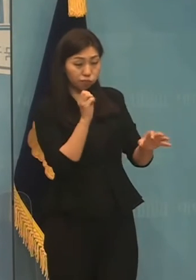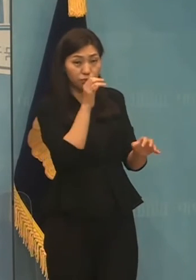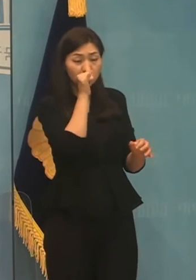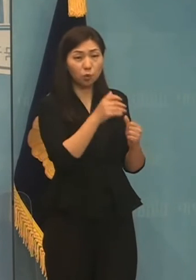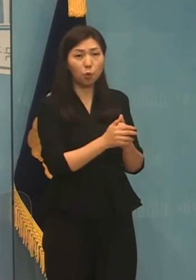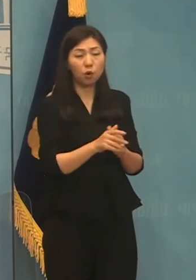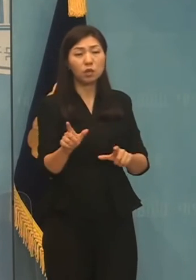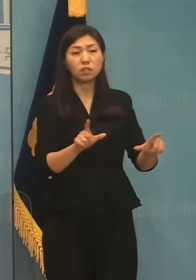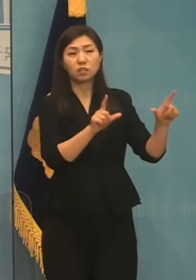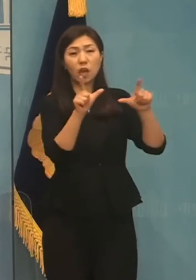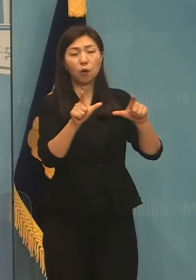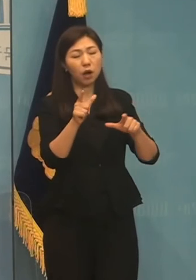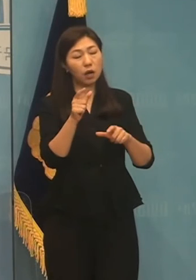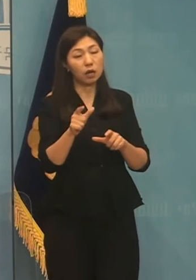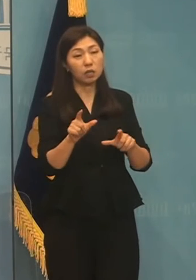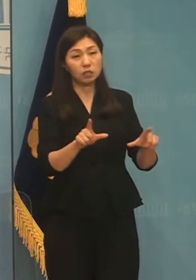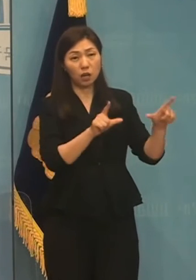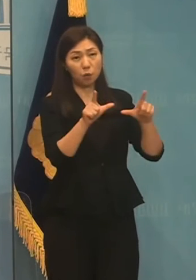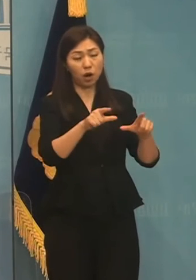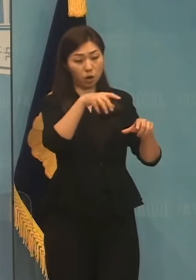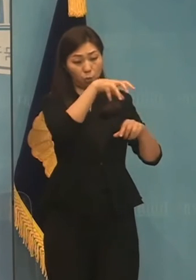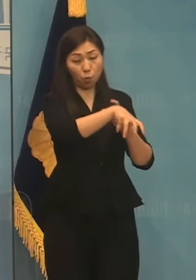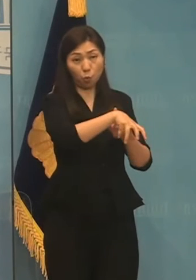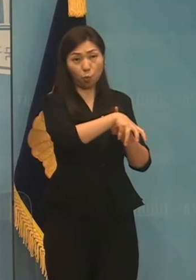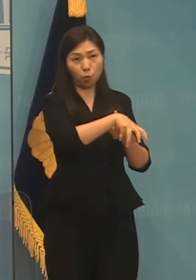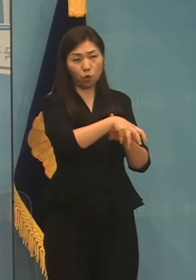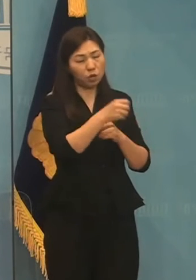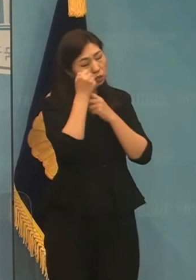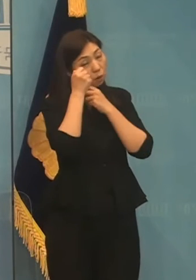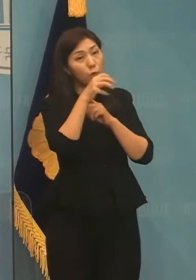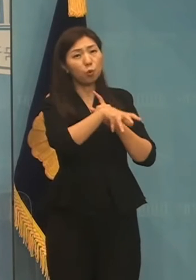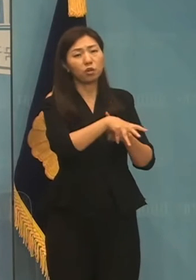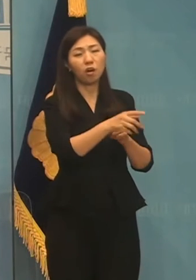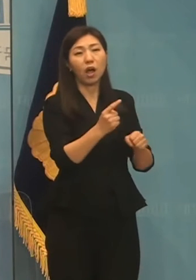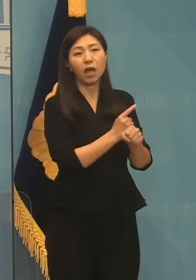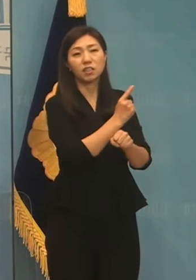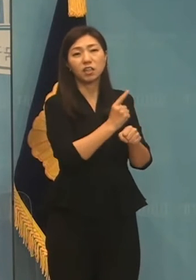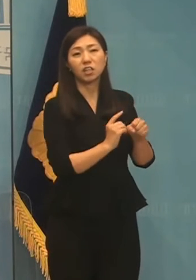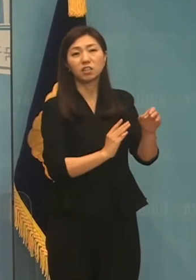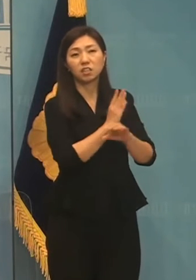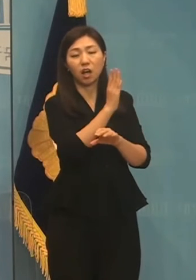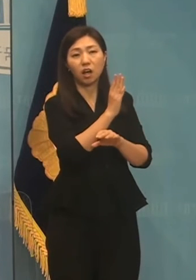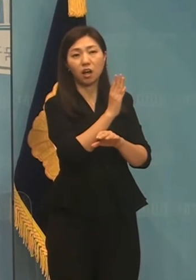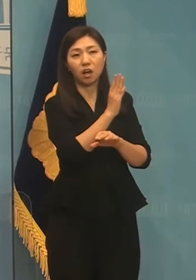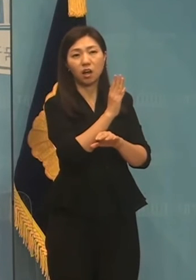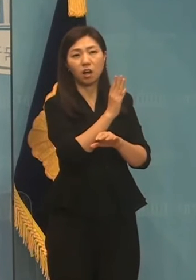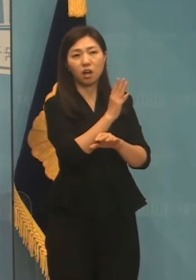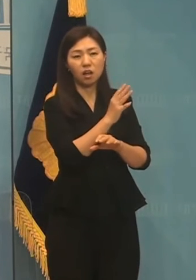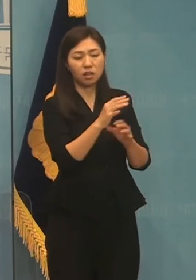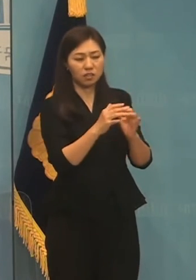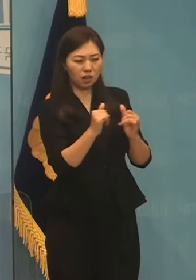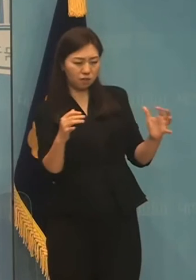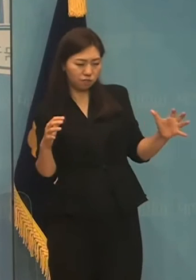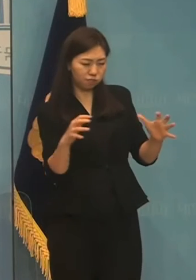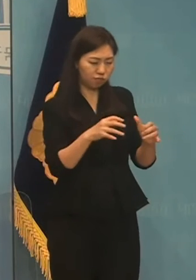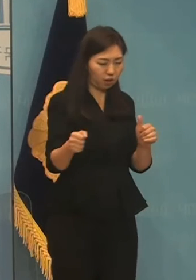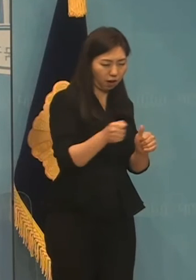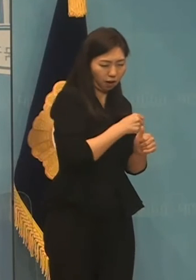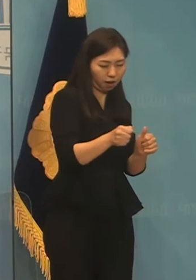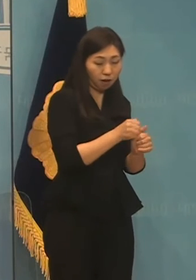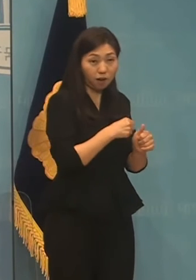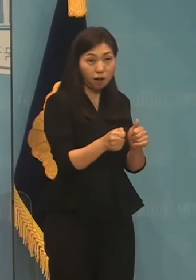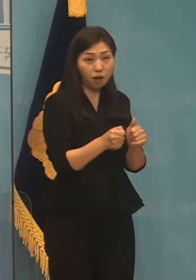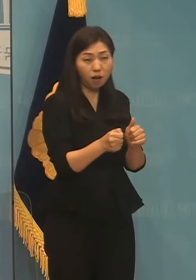음 심지어 생활에서 1시간이 넘도록 집단 행 우와 성 죄 일이